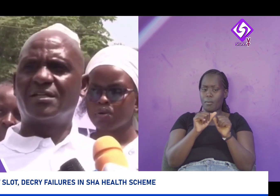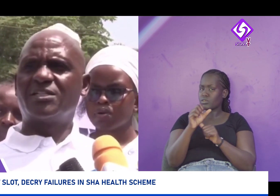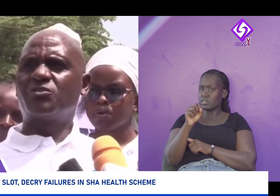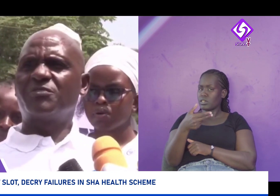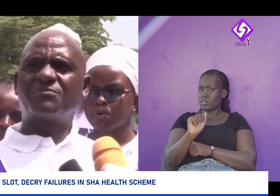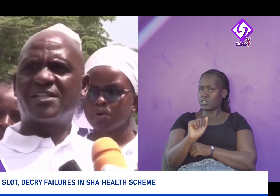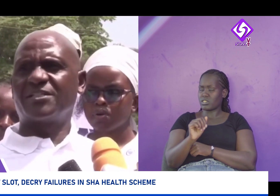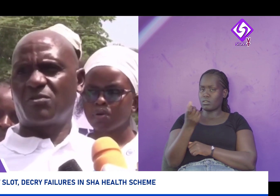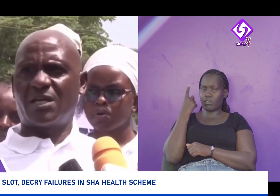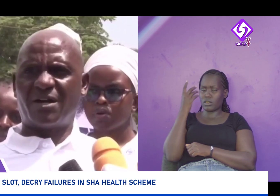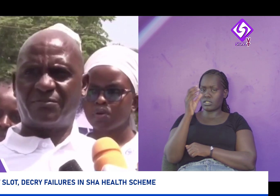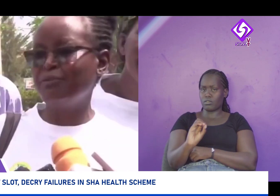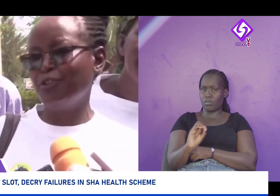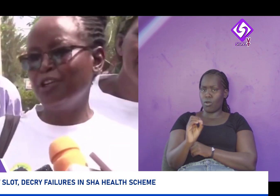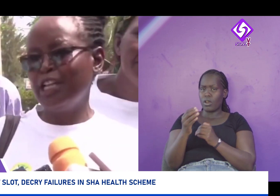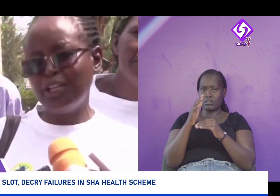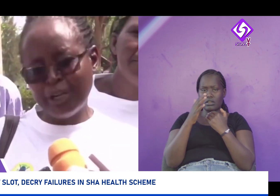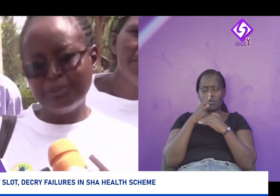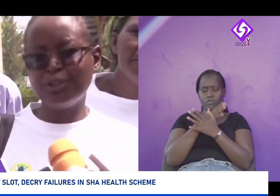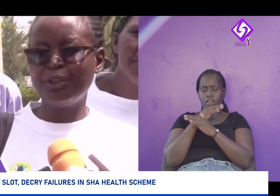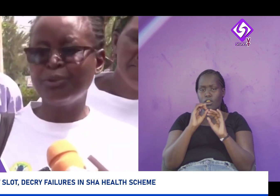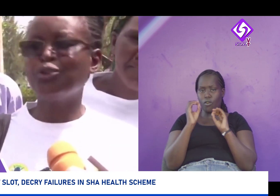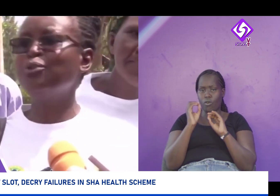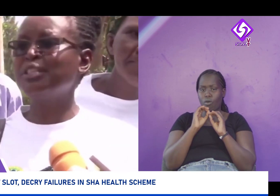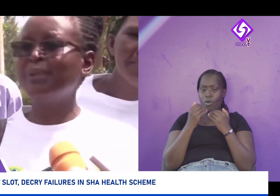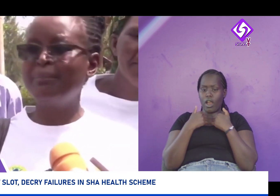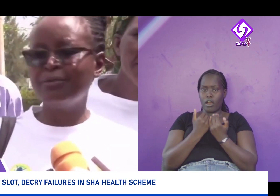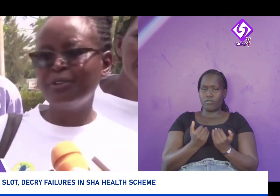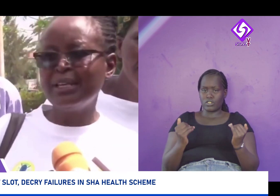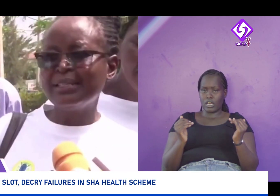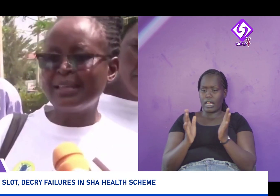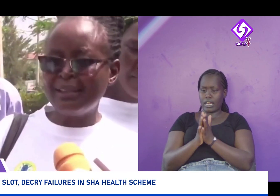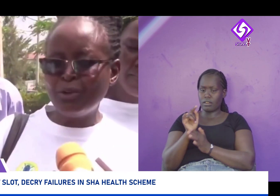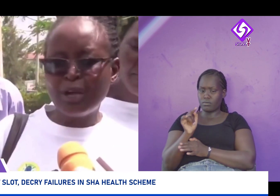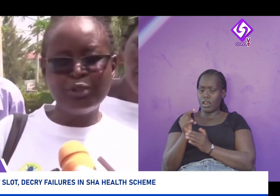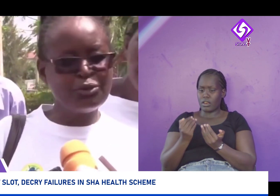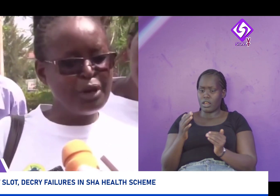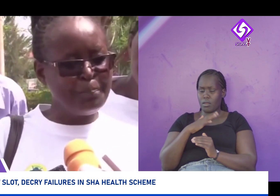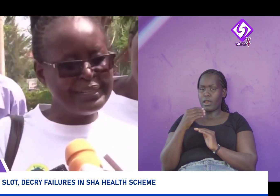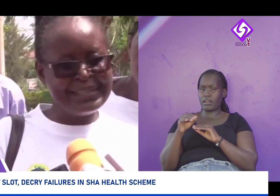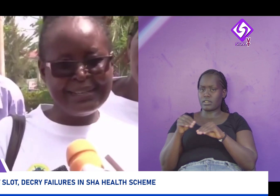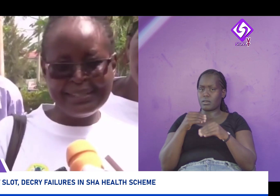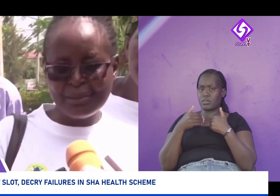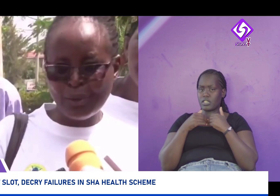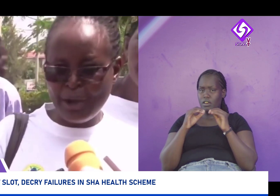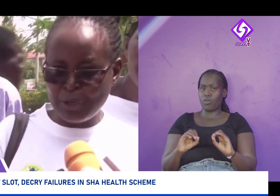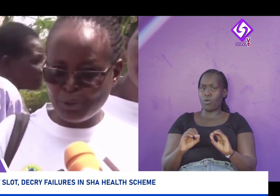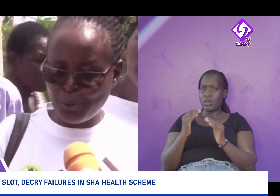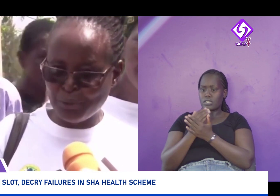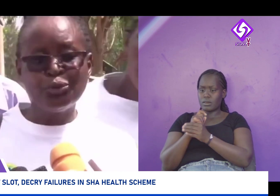And it's not very friendly to walemavu. Na niko na mtoto wangu si mlemavu. Saa zingine unakuta tunapata challenges kulea watoto wetu